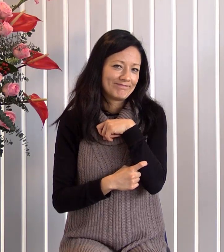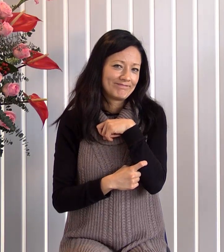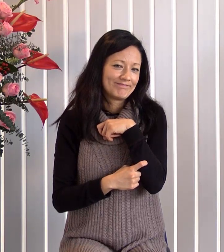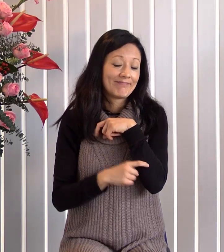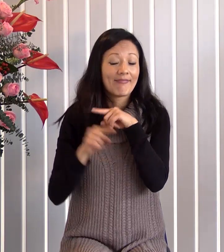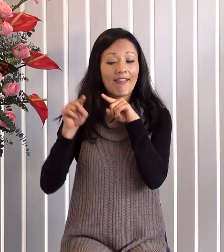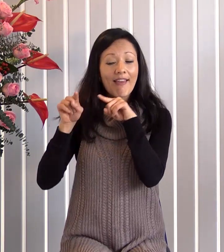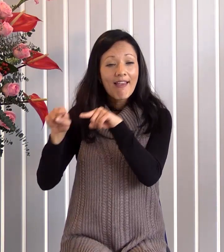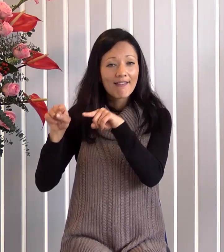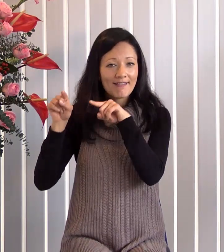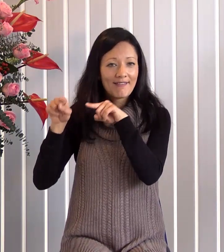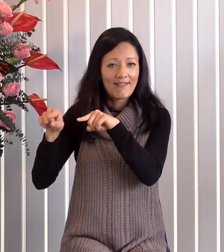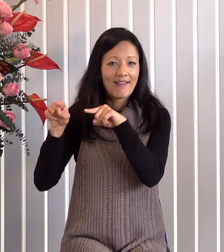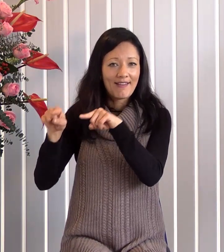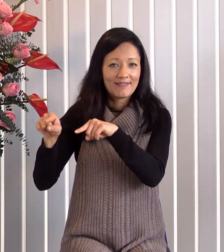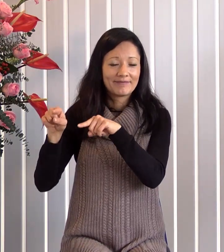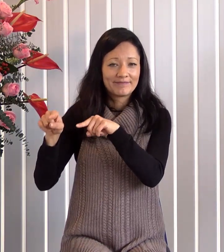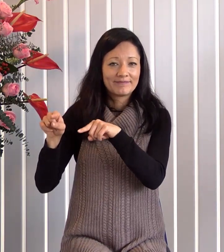Él